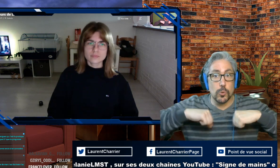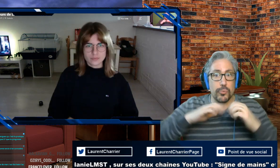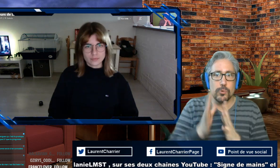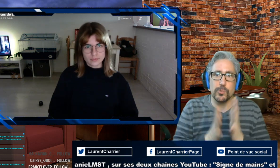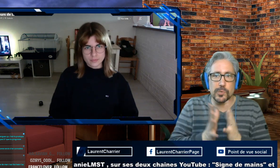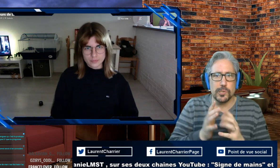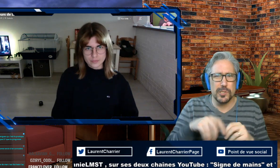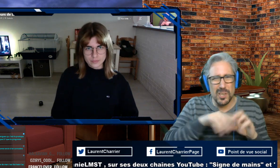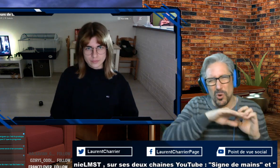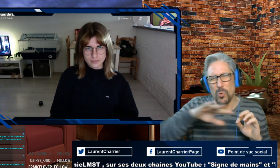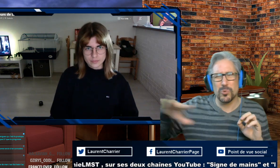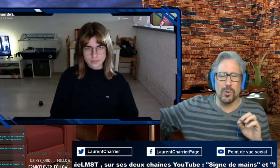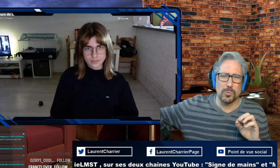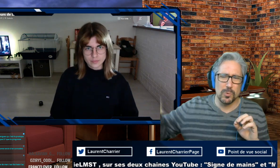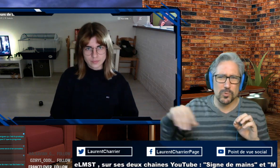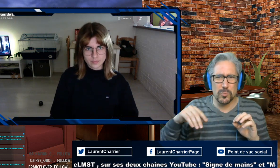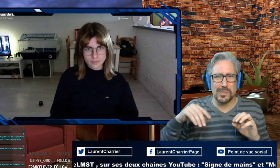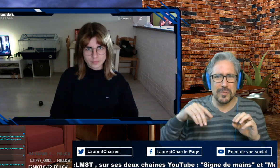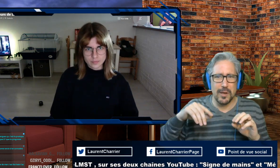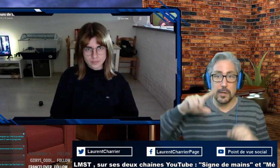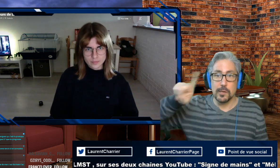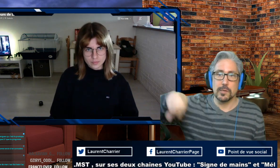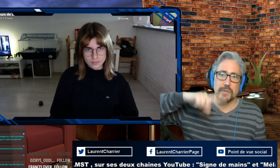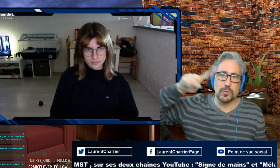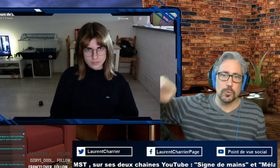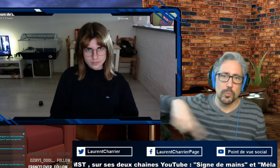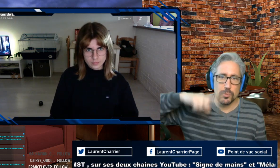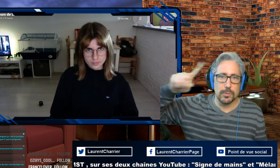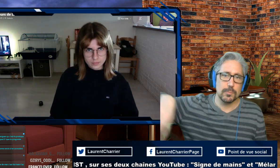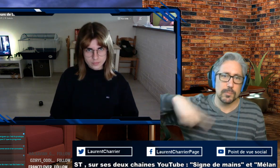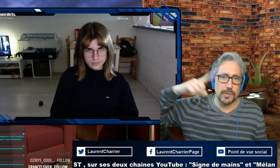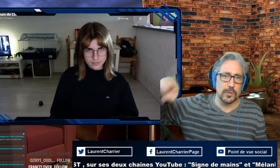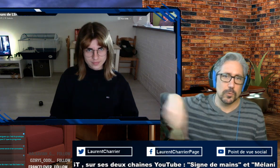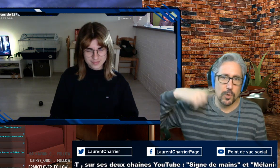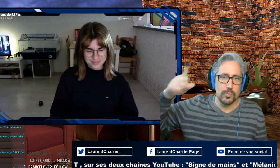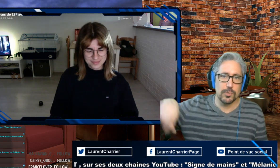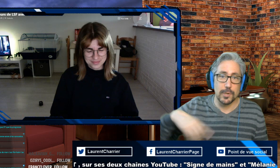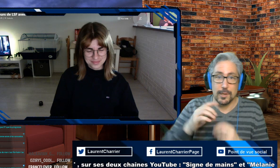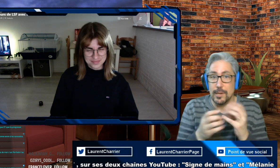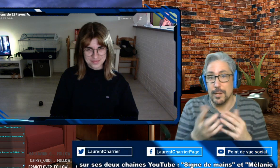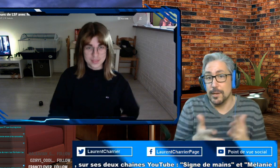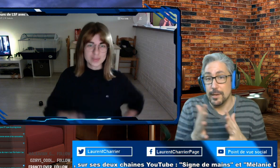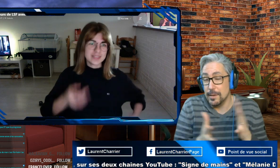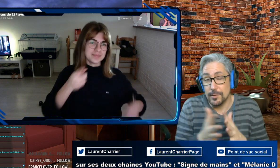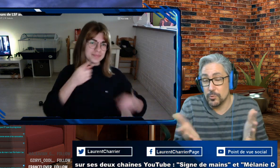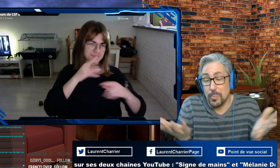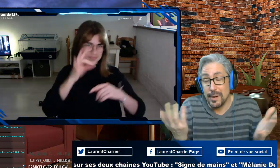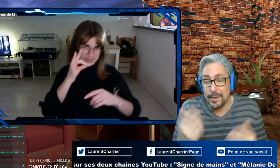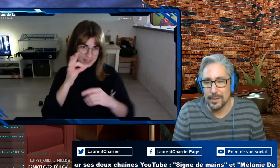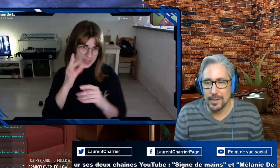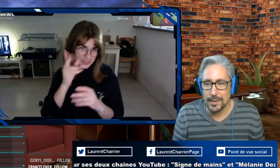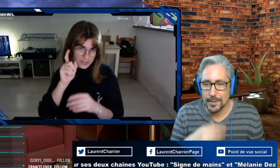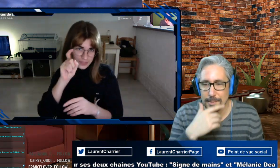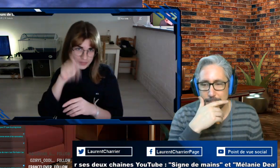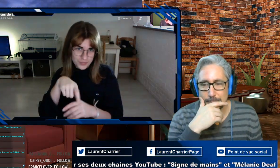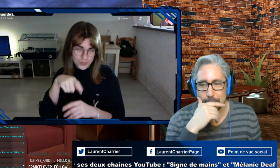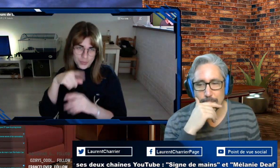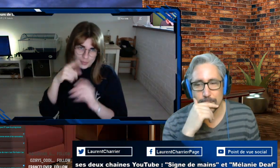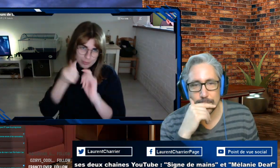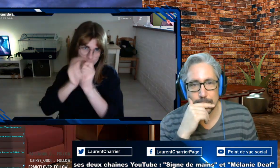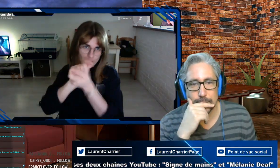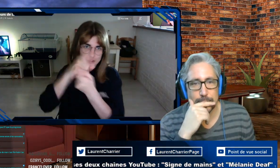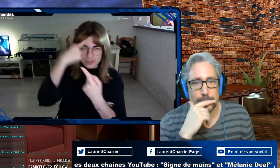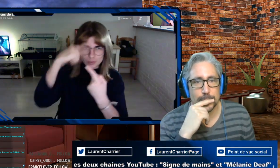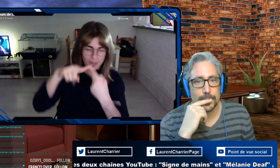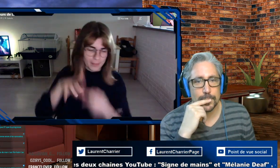moi je peux signer longtemps, mais ça va tourner en boucle, mais Oui. toujours pareil.